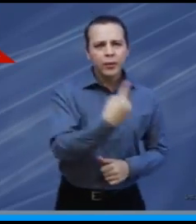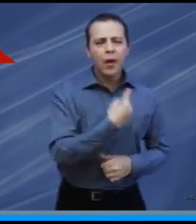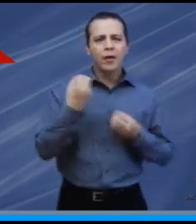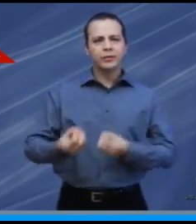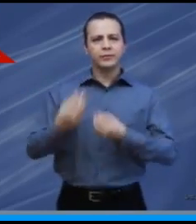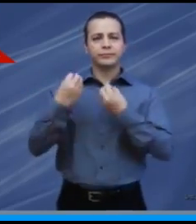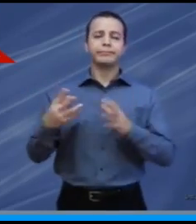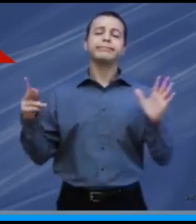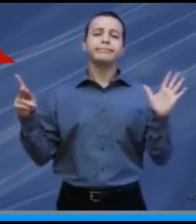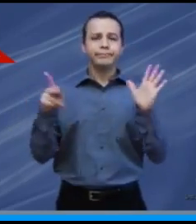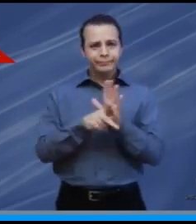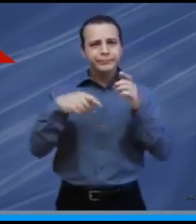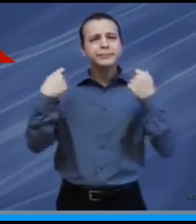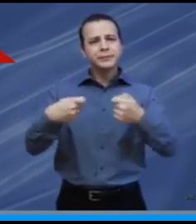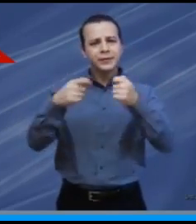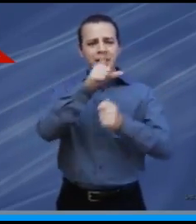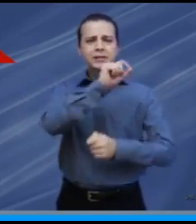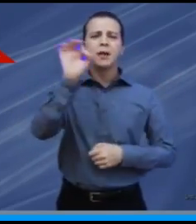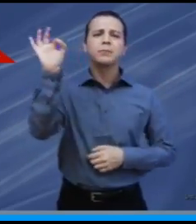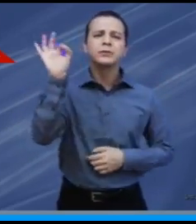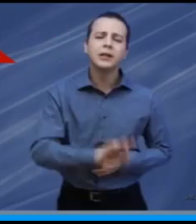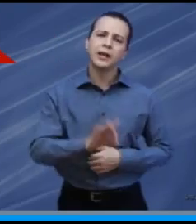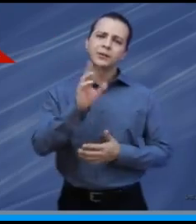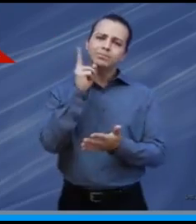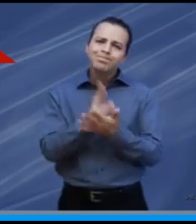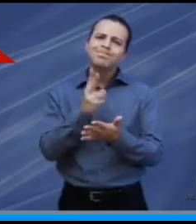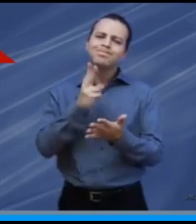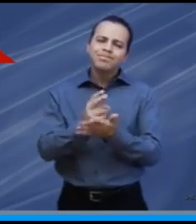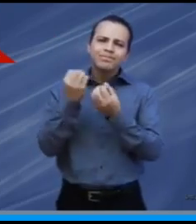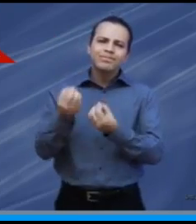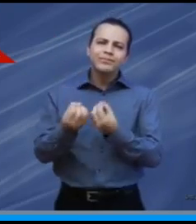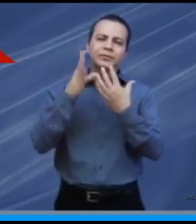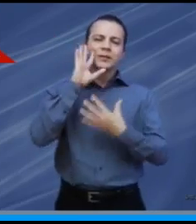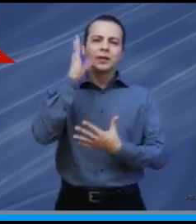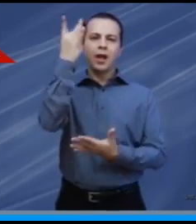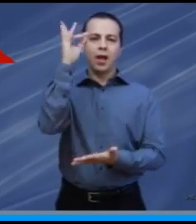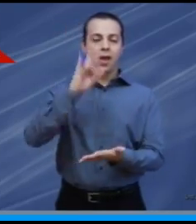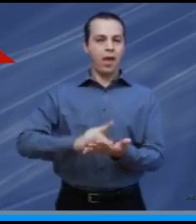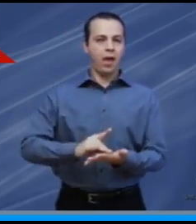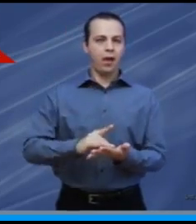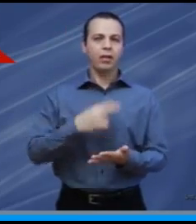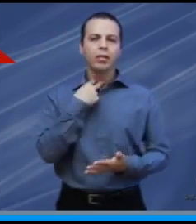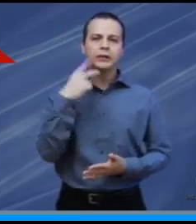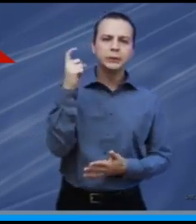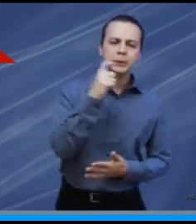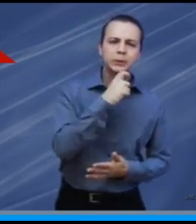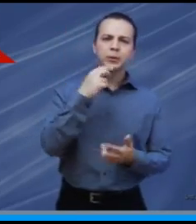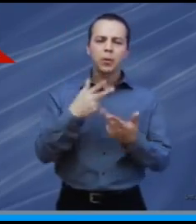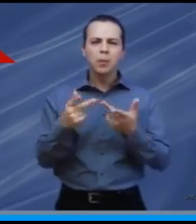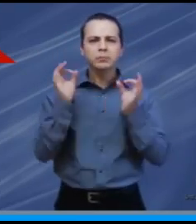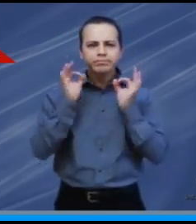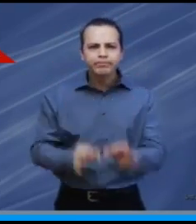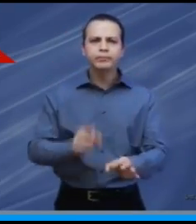menos que as informações estejam 100% sejam realidade ou sejam bem